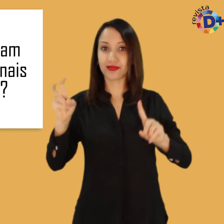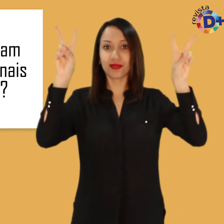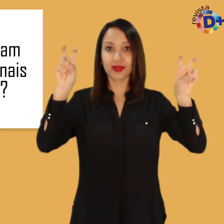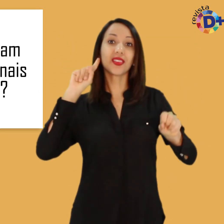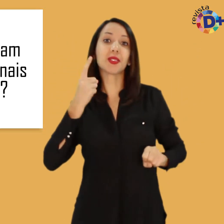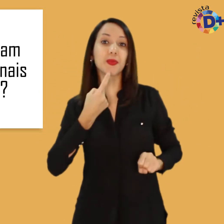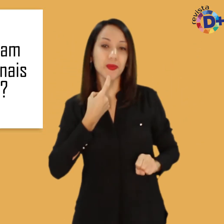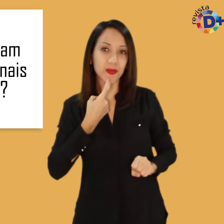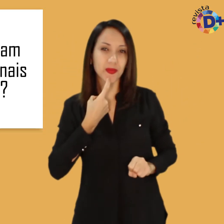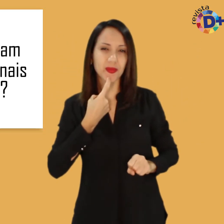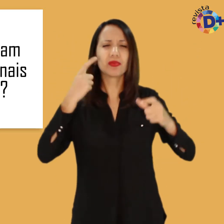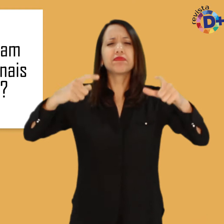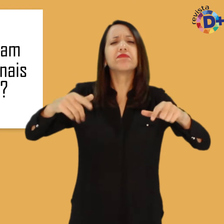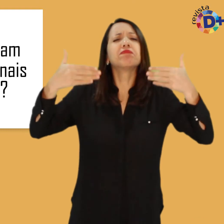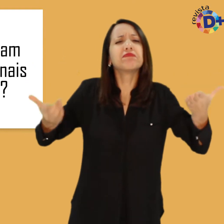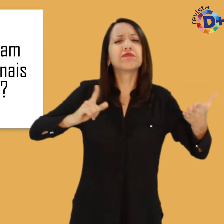as políticas educacionais para esses alunos?